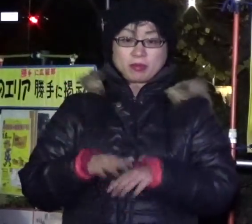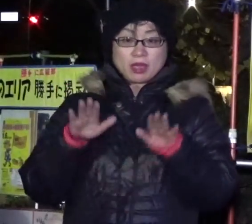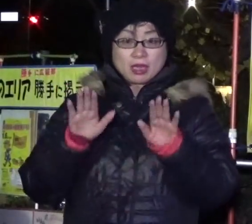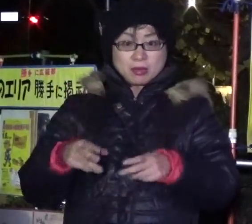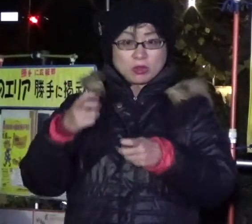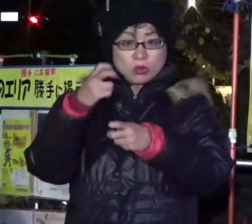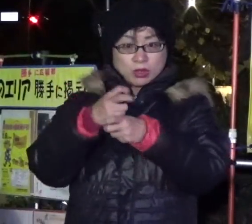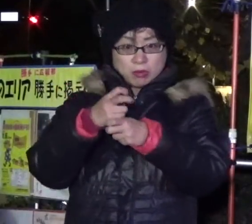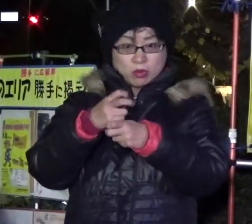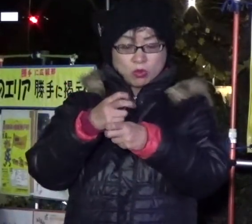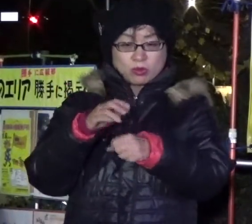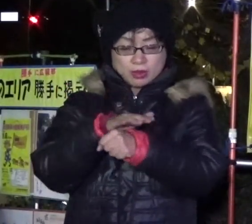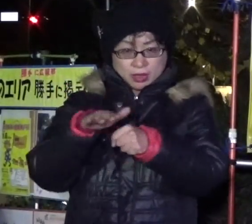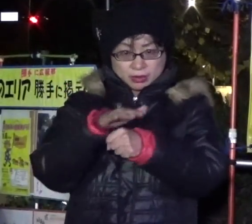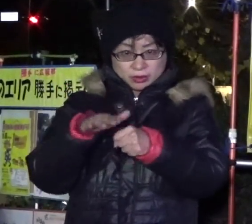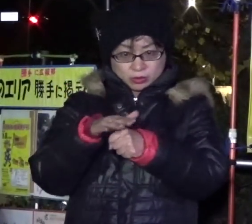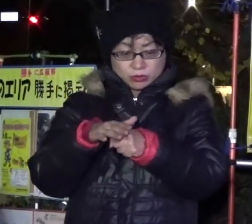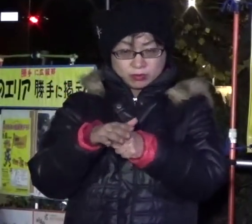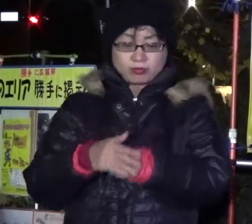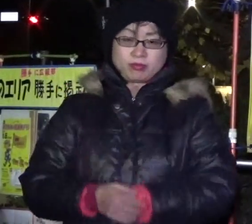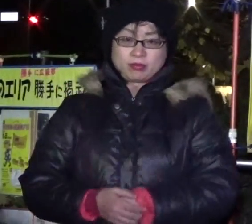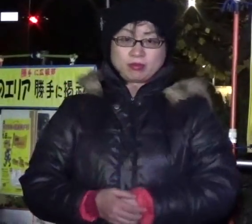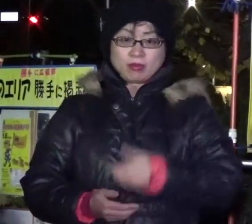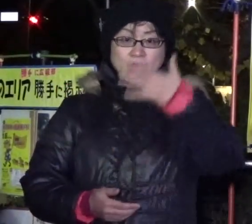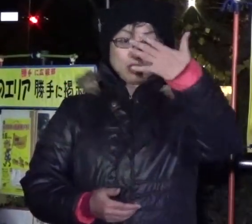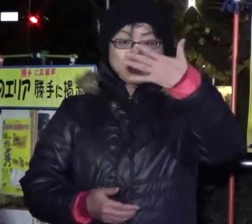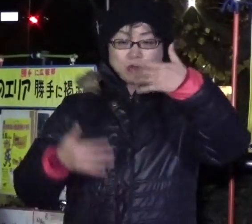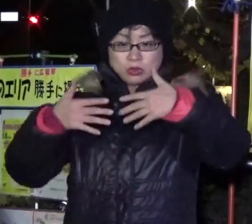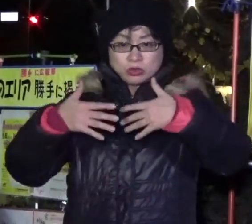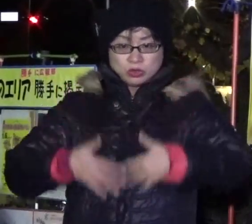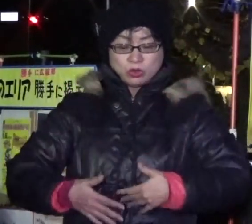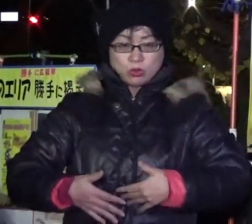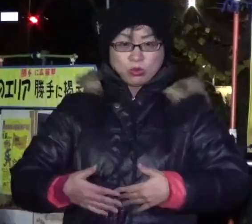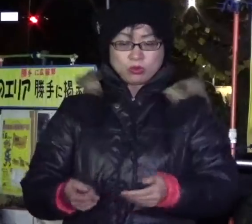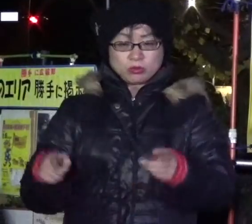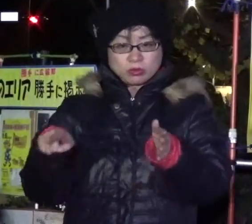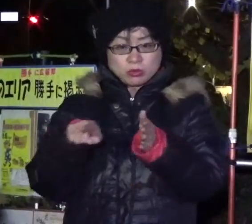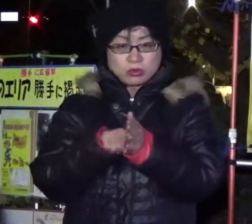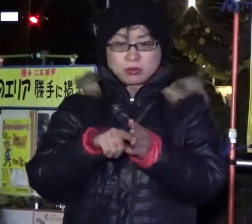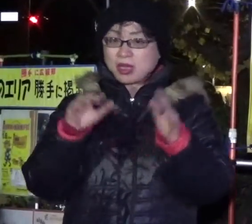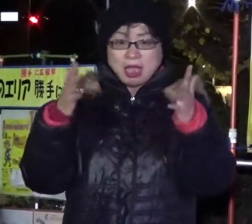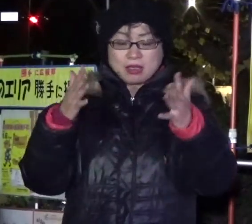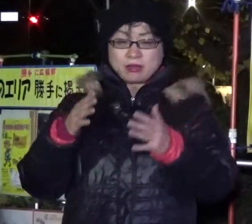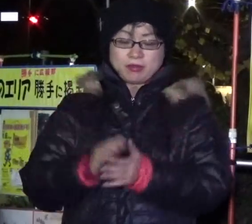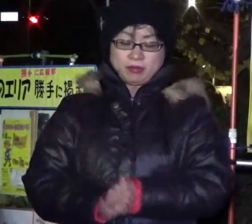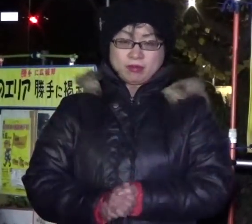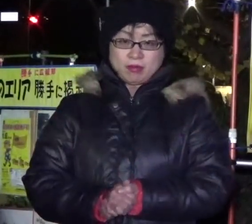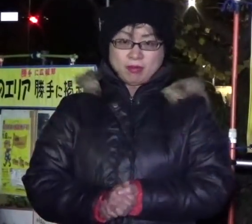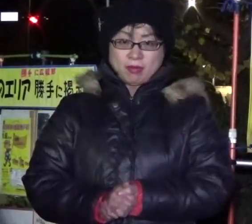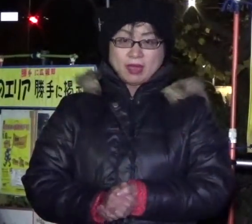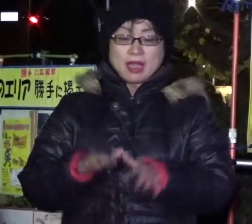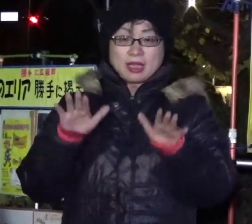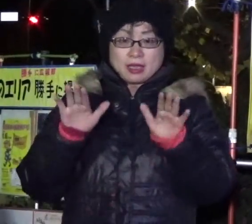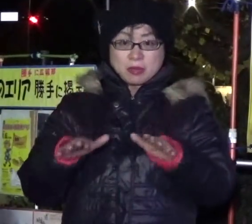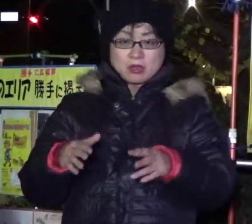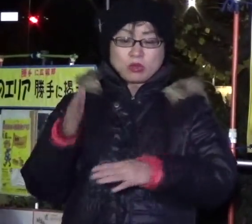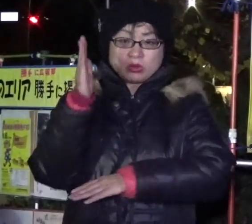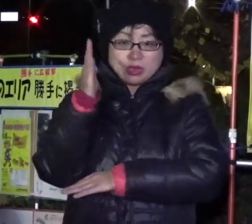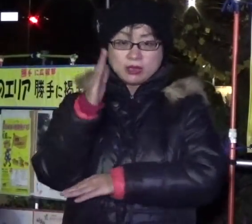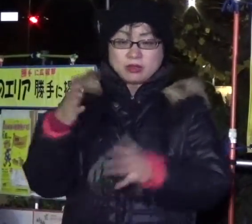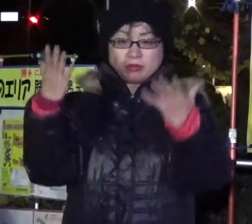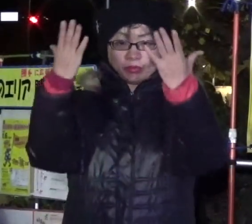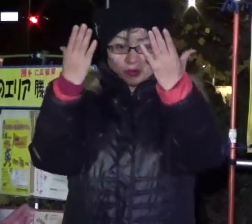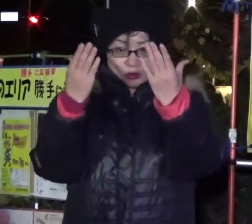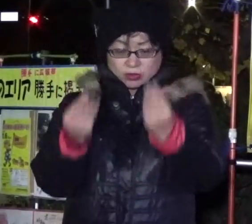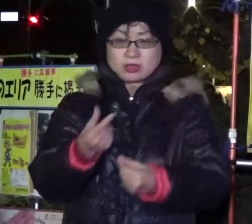を変えさせないためにも、そして9条に自衛隊なんぞという変なものを付け加えさせないためにも、何としても今の政権を終わらせようではあり